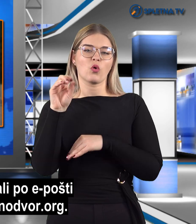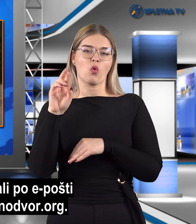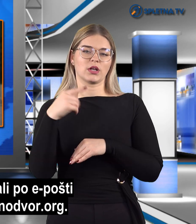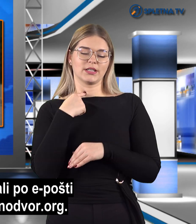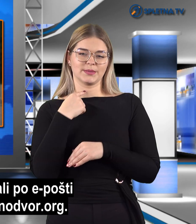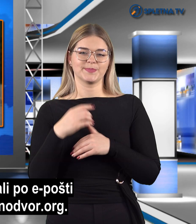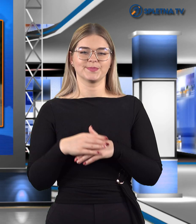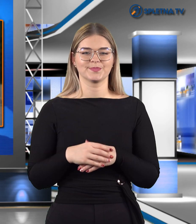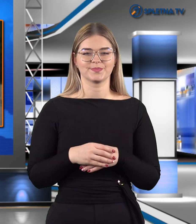blagajna@kinodvor.org.